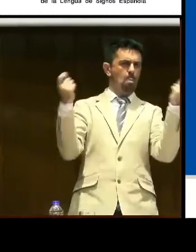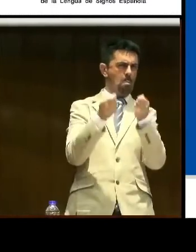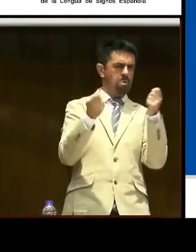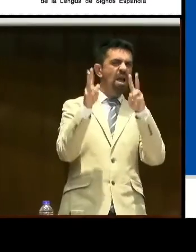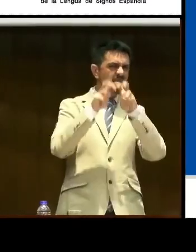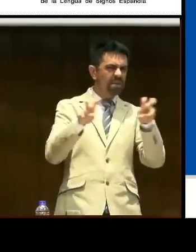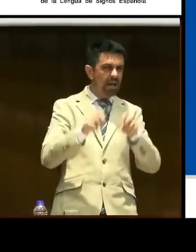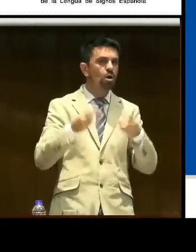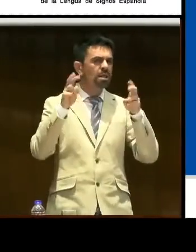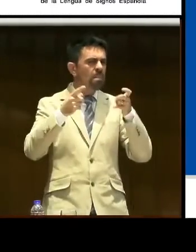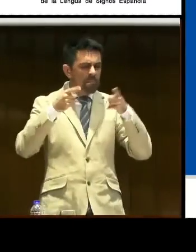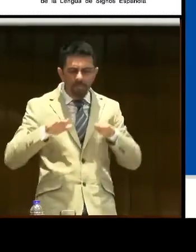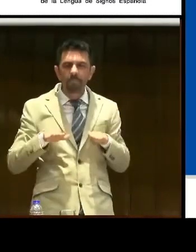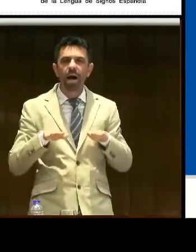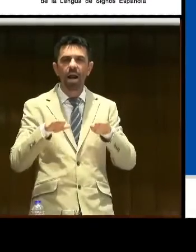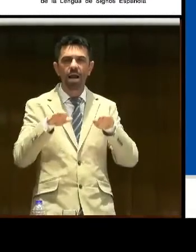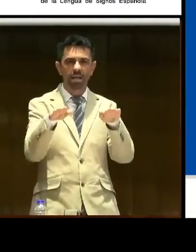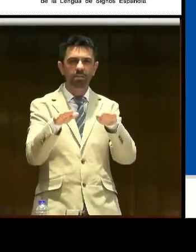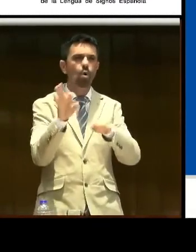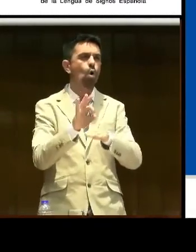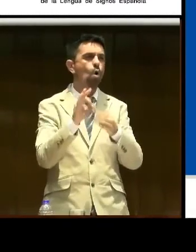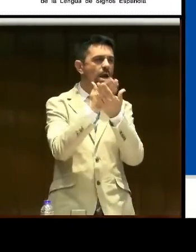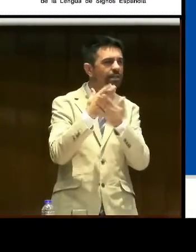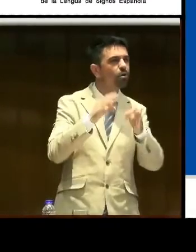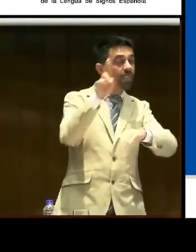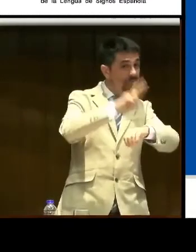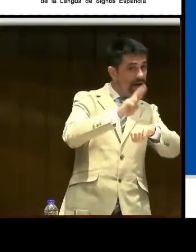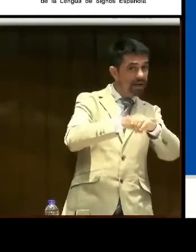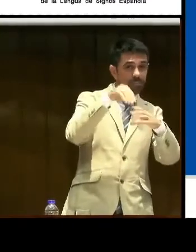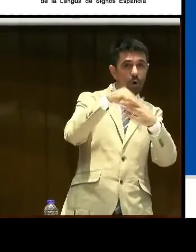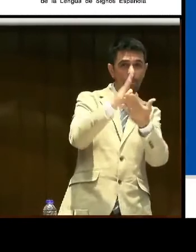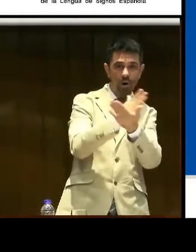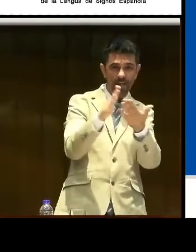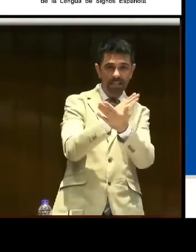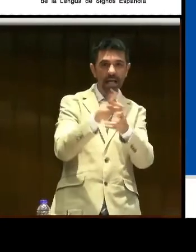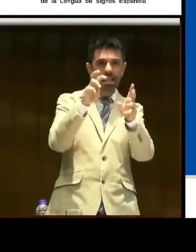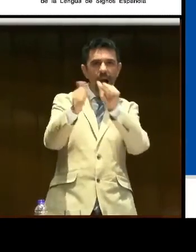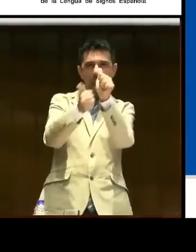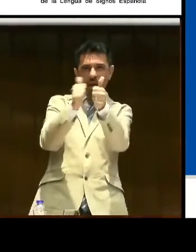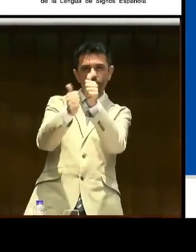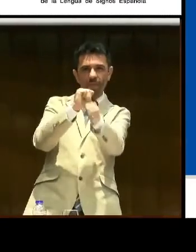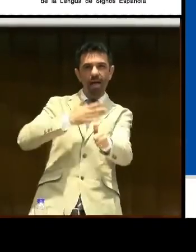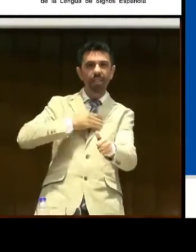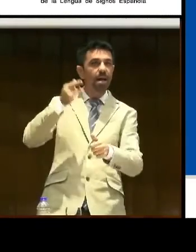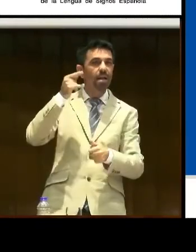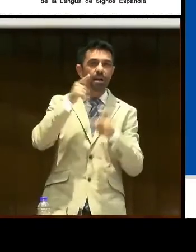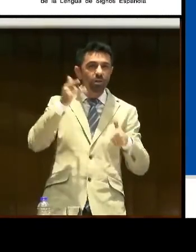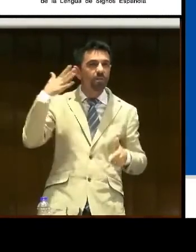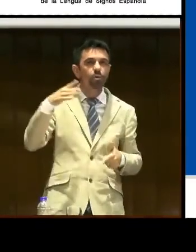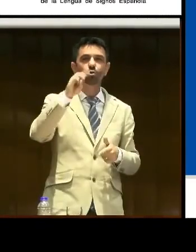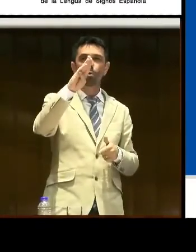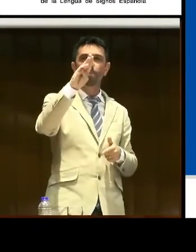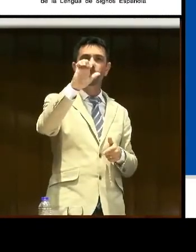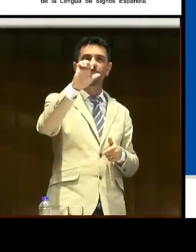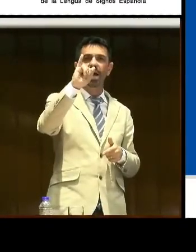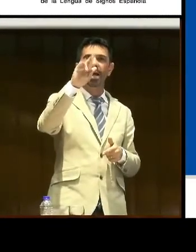el paralelismo, el ritmo, la iconicidad peirceana, los mecanismos